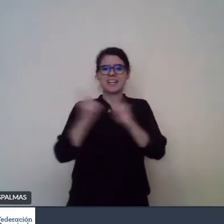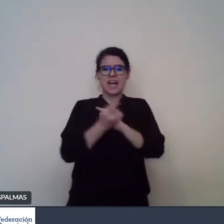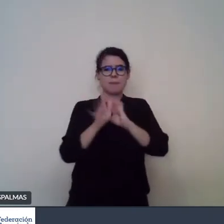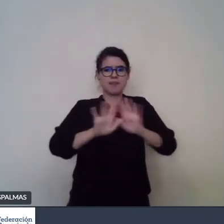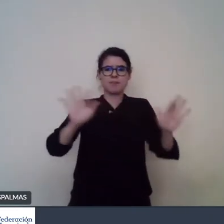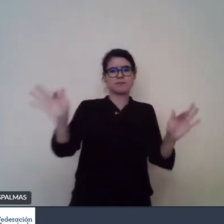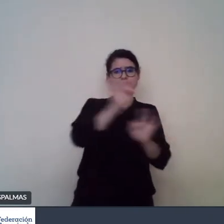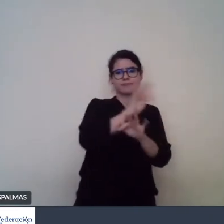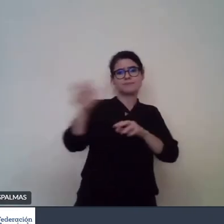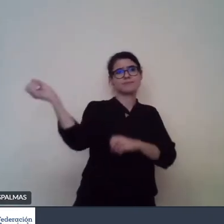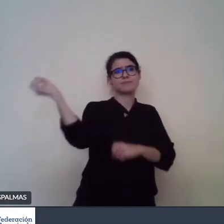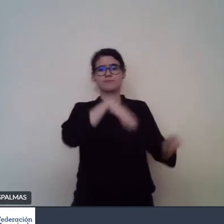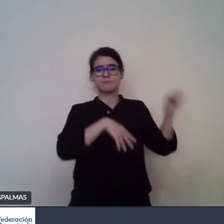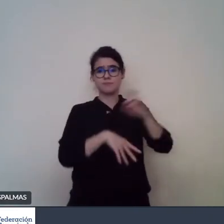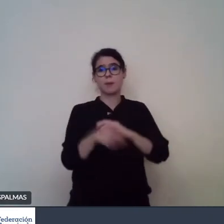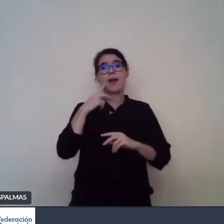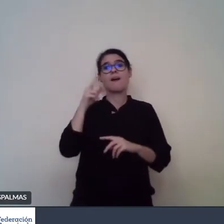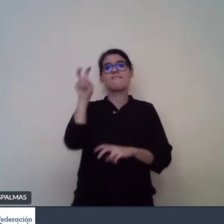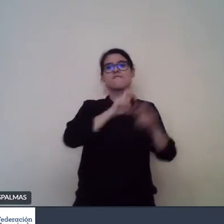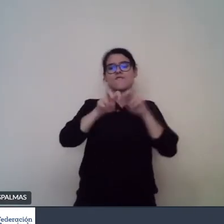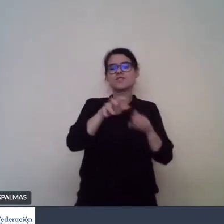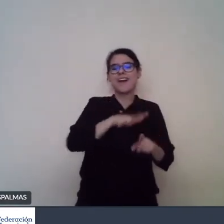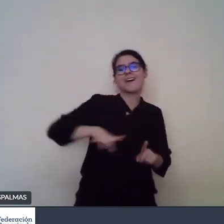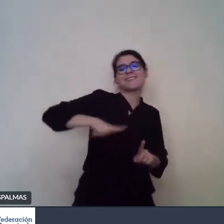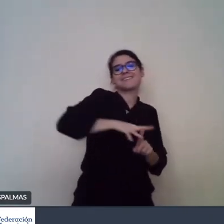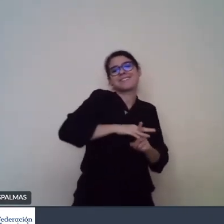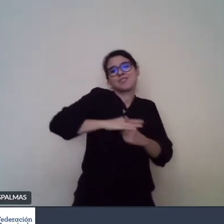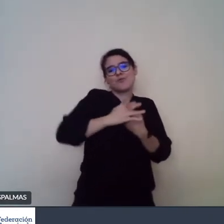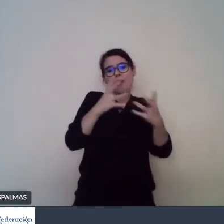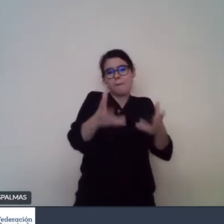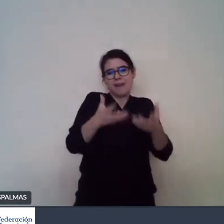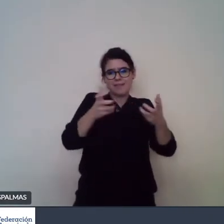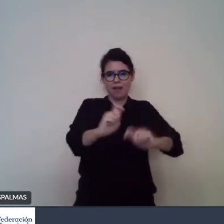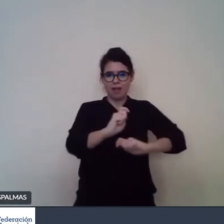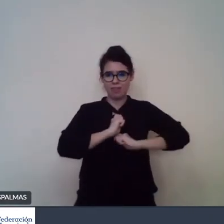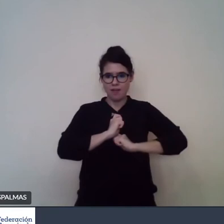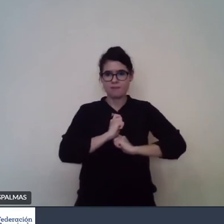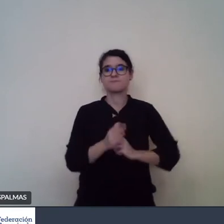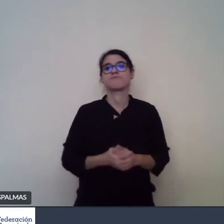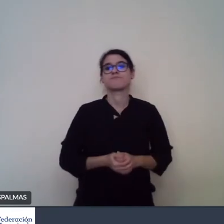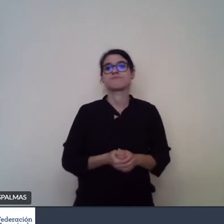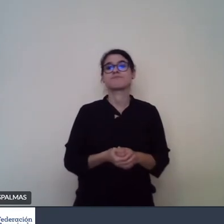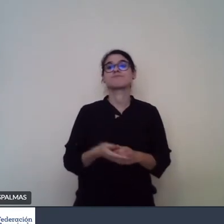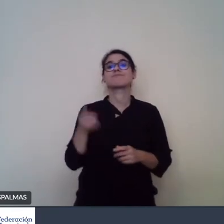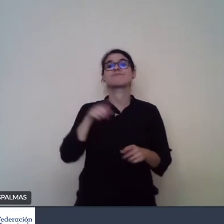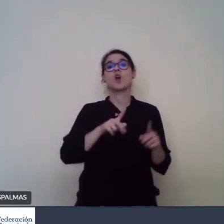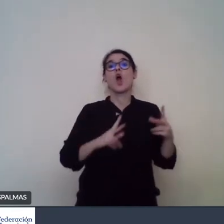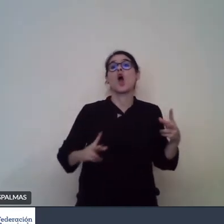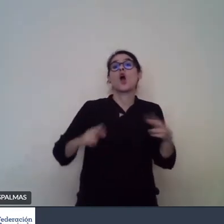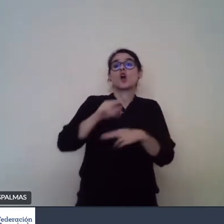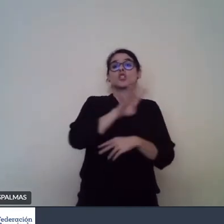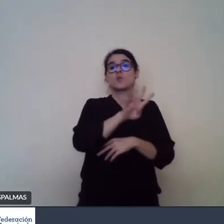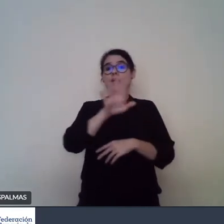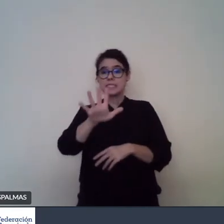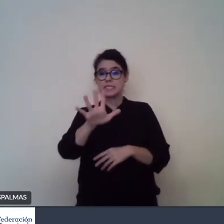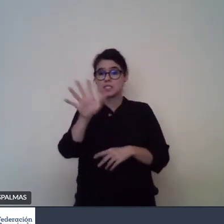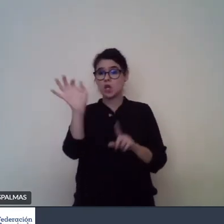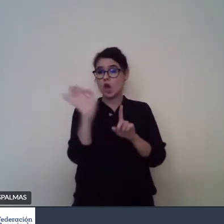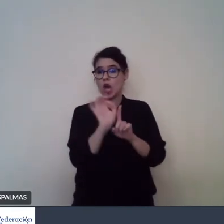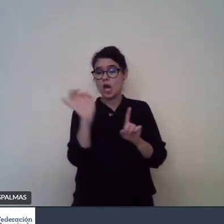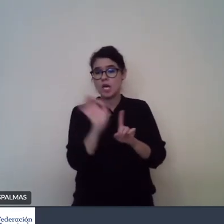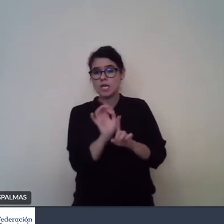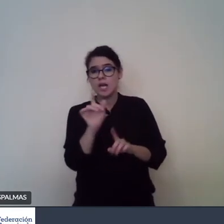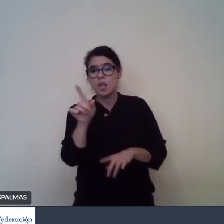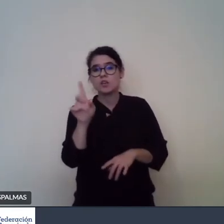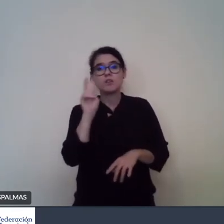del aro. No lo obtiene. De nuevo uno de los desencadenantes. Corte de 45. Esta